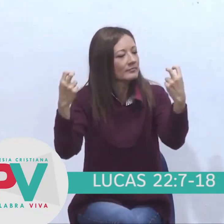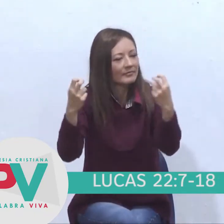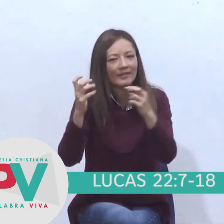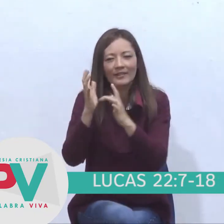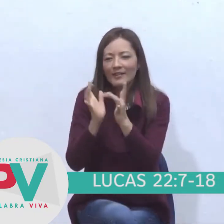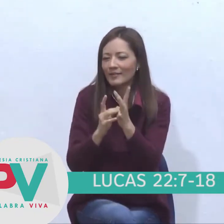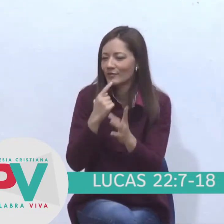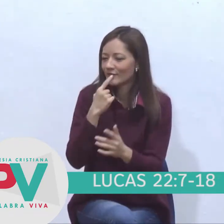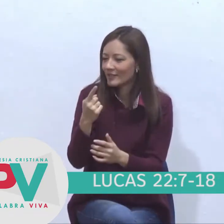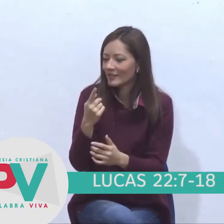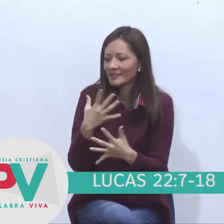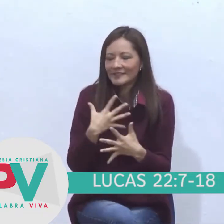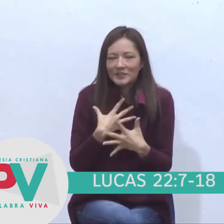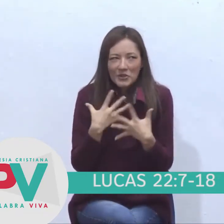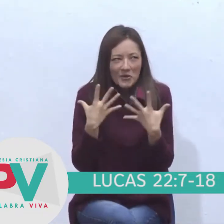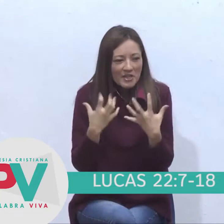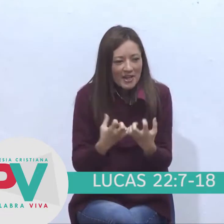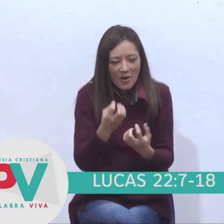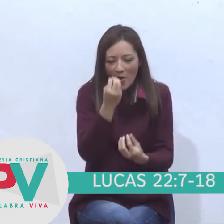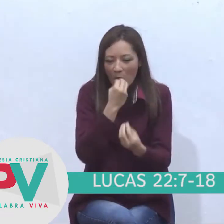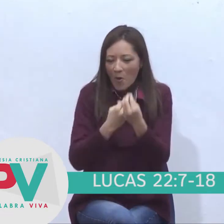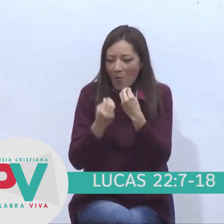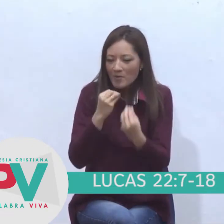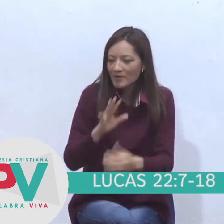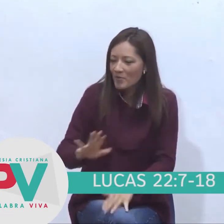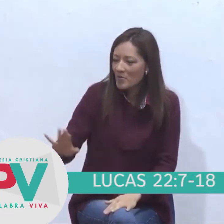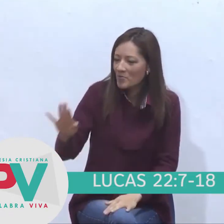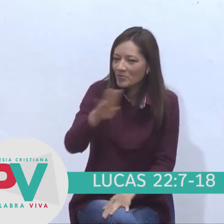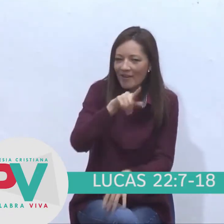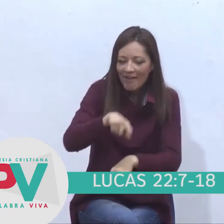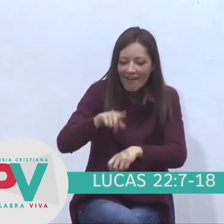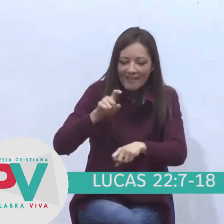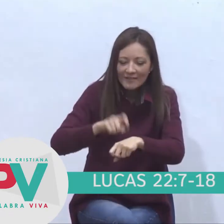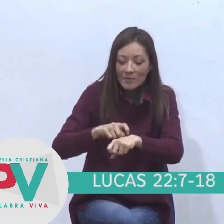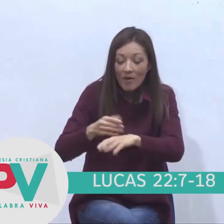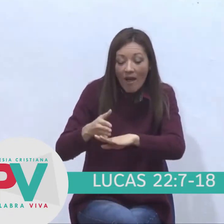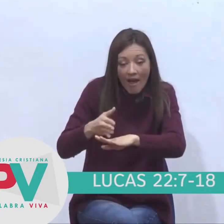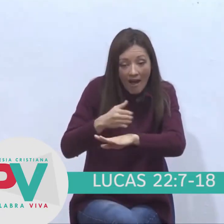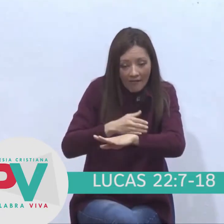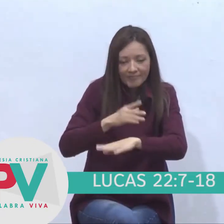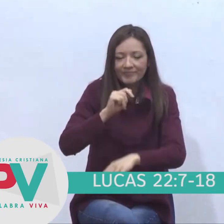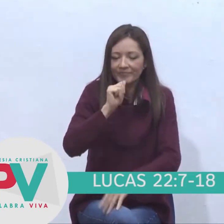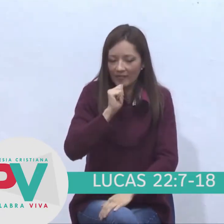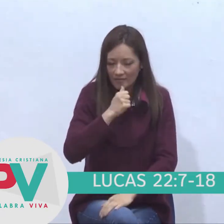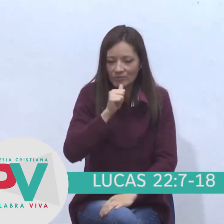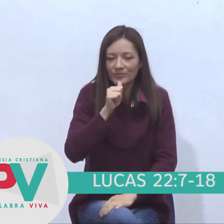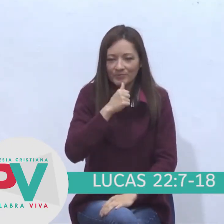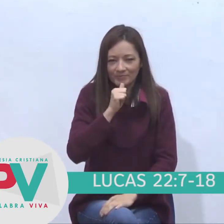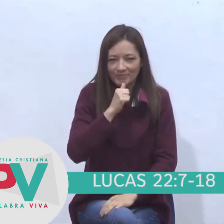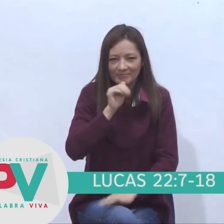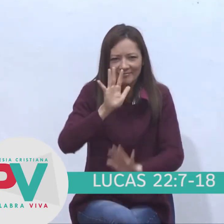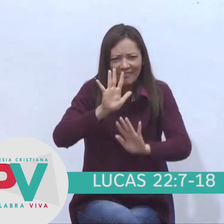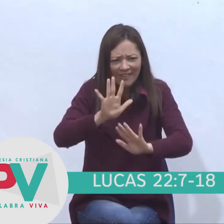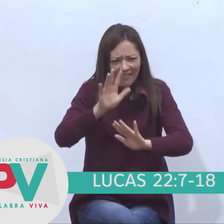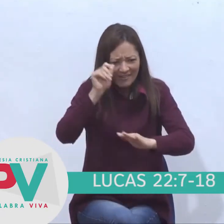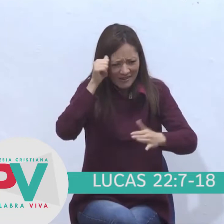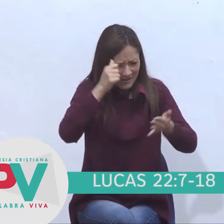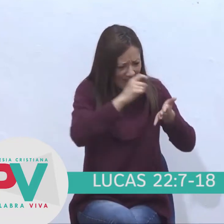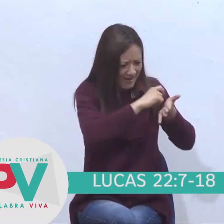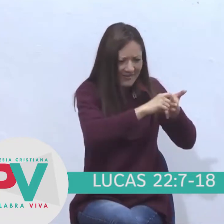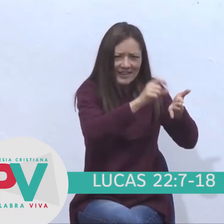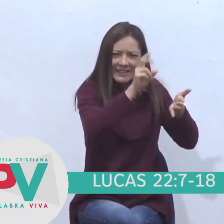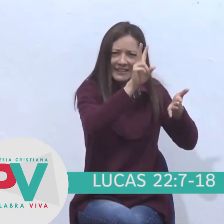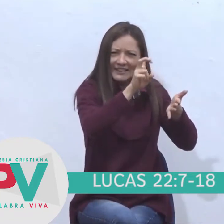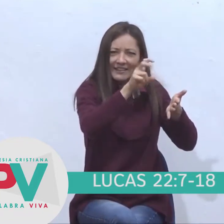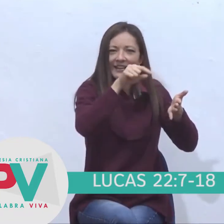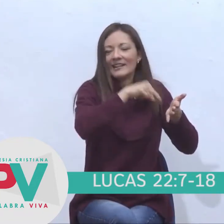vosotros esta Pascua antes que padezca. Recuerde que cuando leímos el versículo 7 decía que era